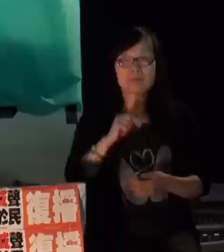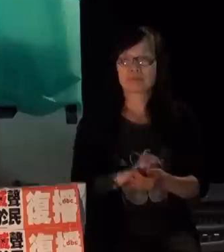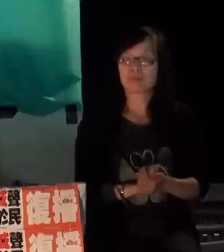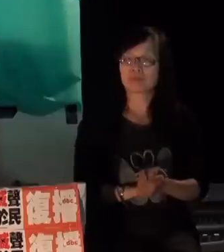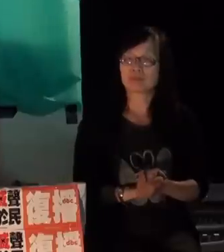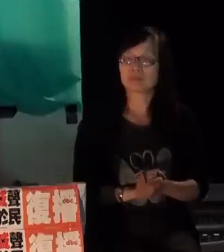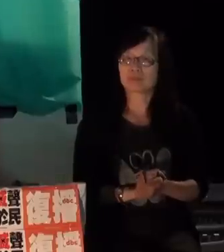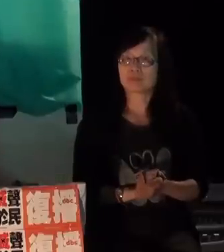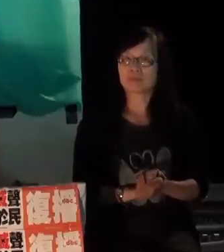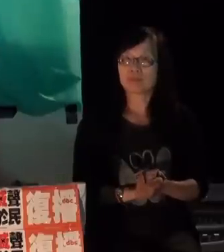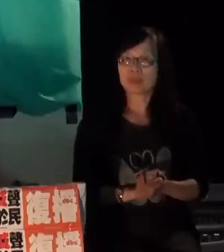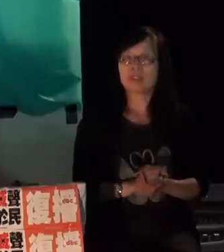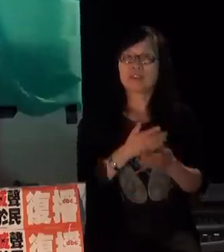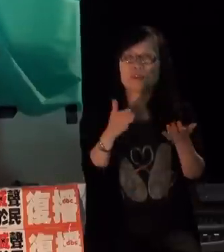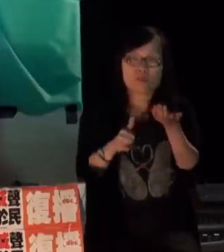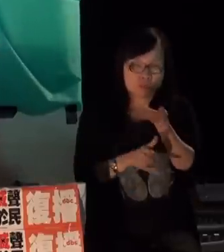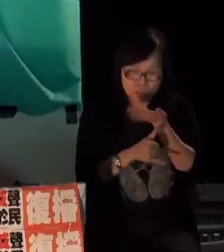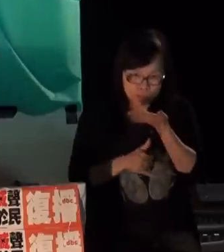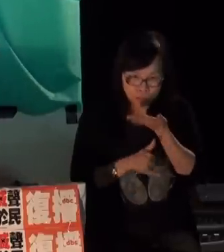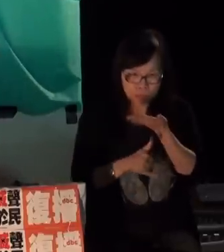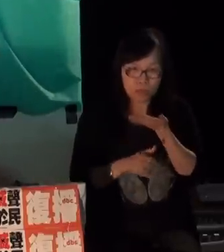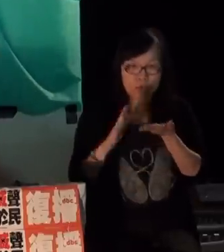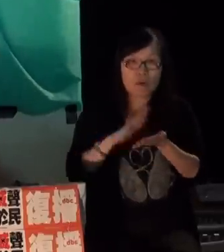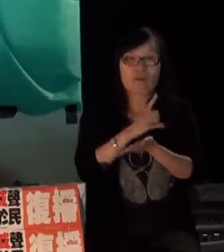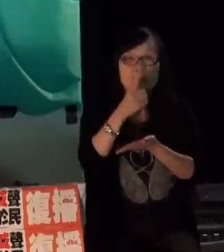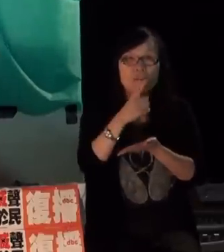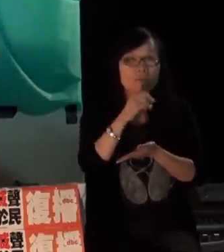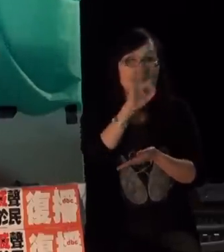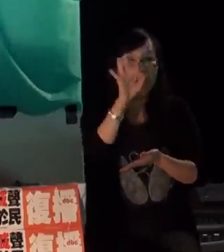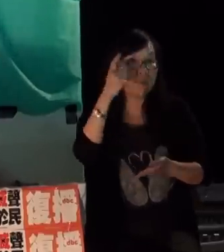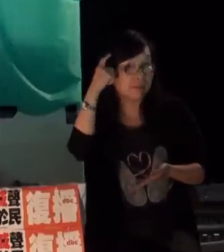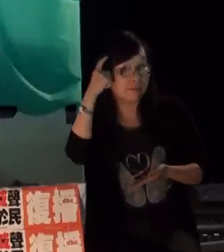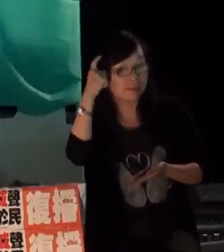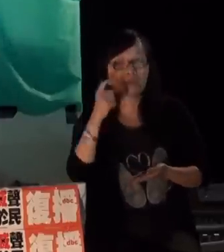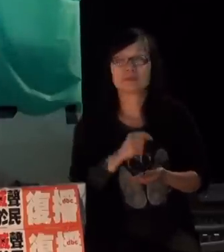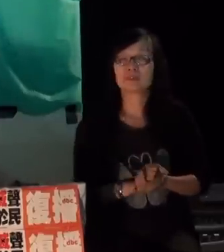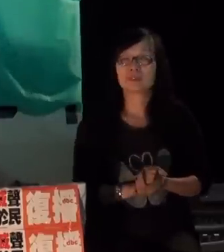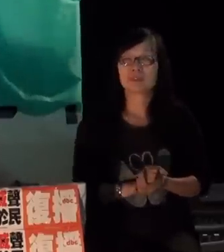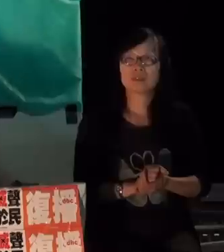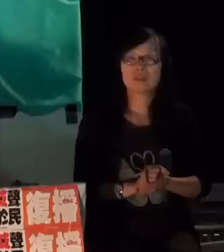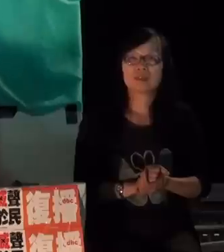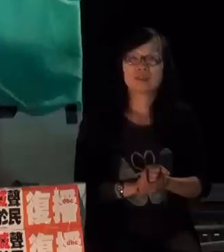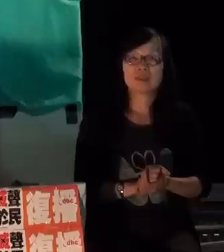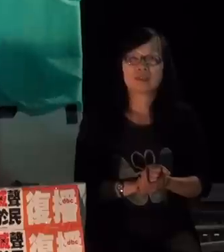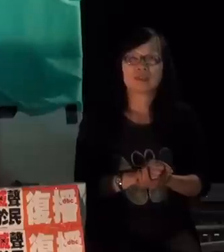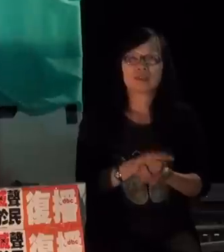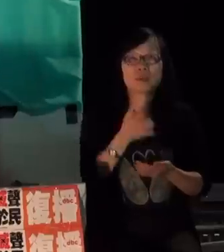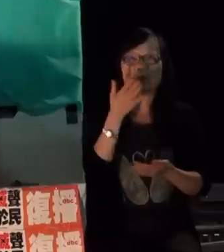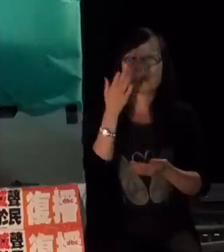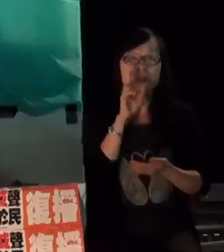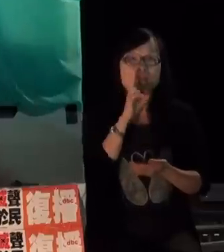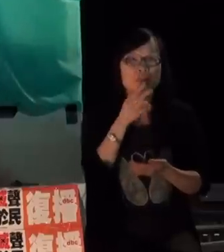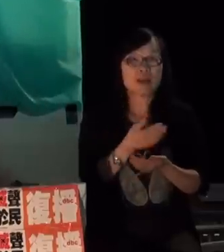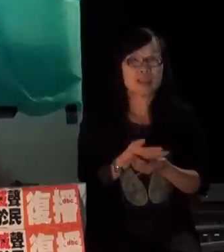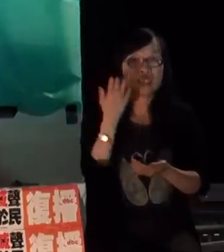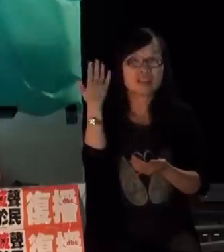就係、是、就算你係吸毒吸咗一年都冇人發覺嘅咧？ 嗯， 佢又唔係走井法子，走井法子就話好難去揾